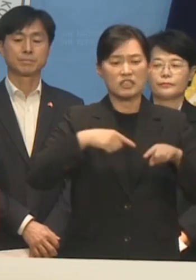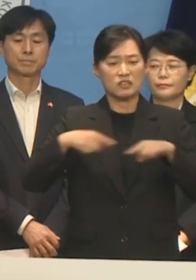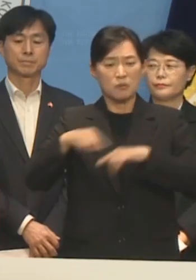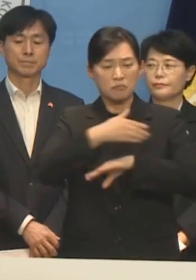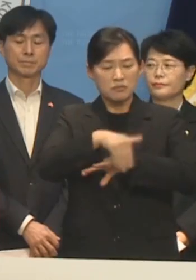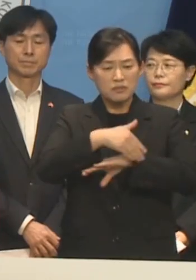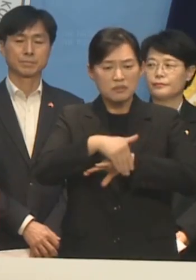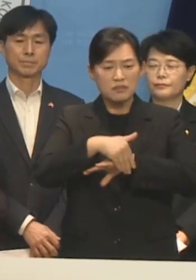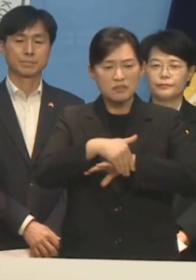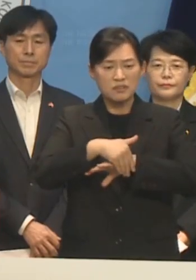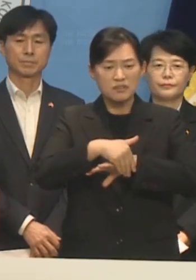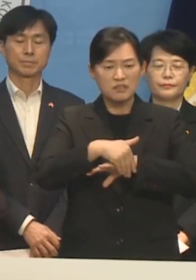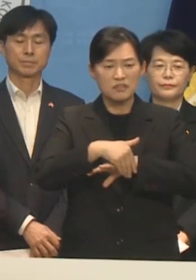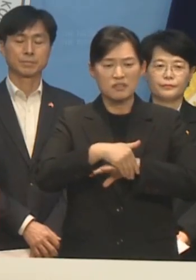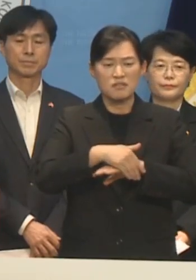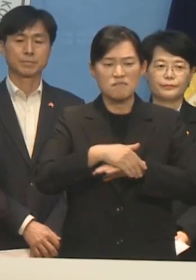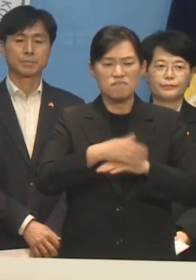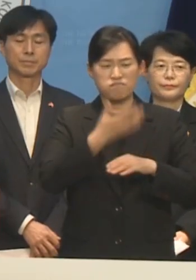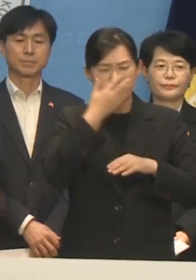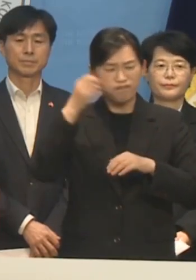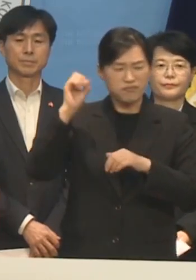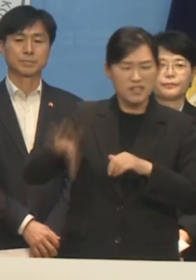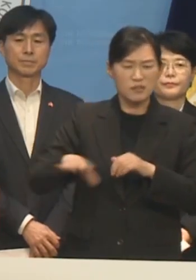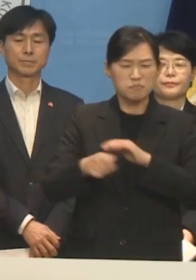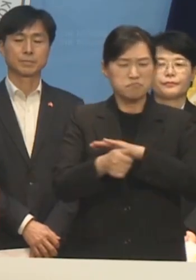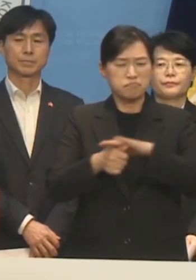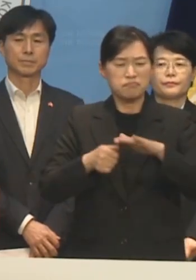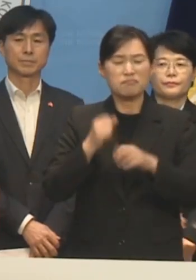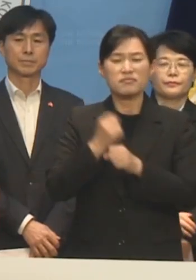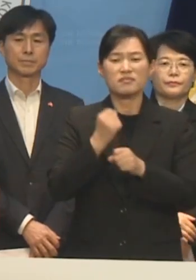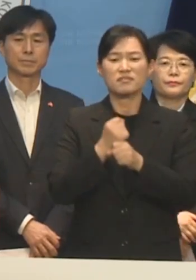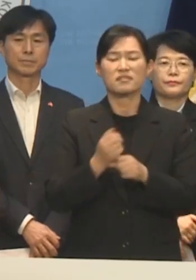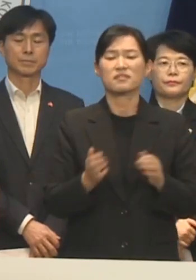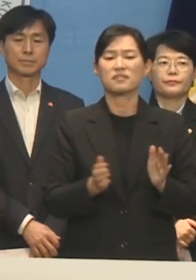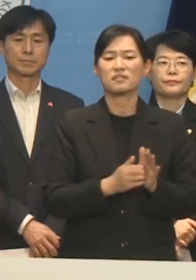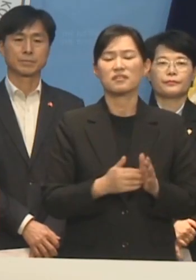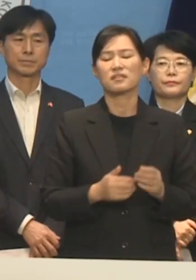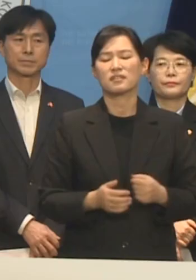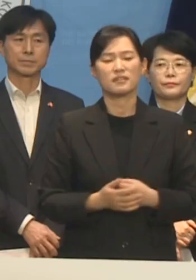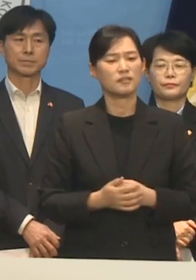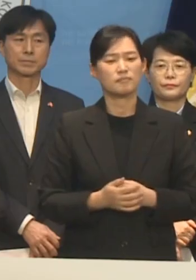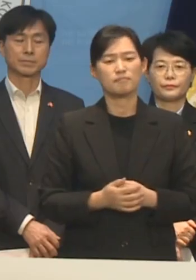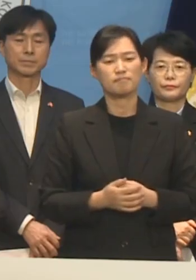정책을 무력화시키거나 후퇴시켰습니다.